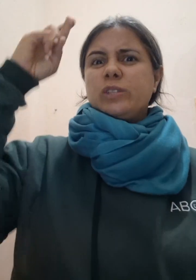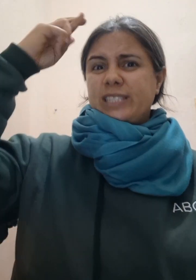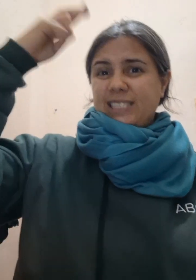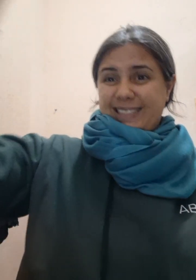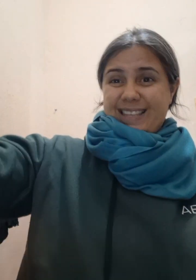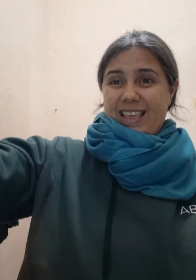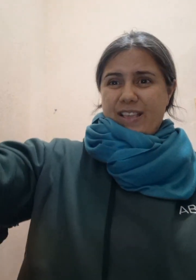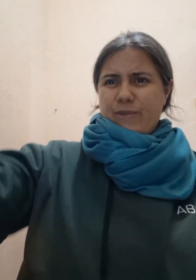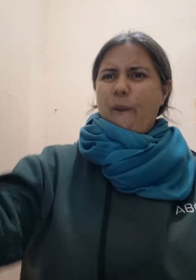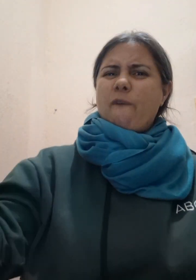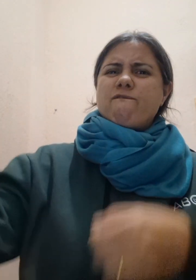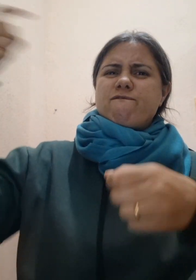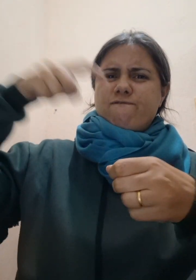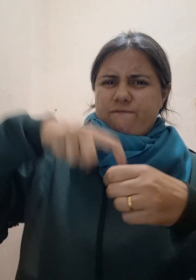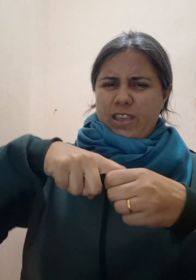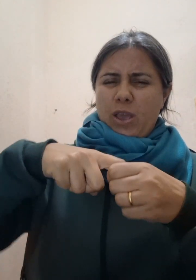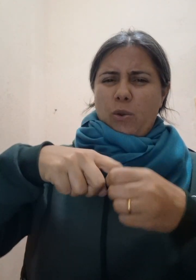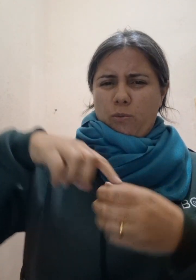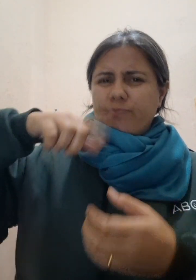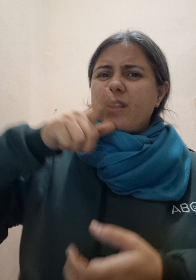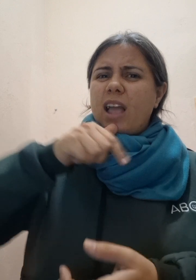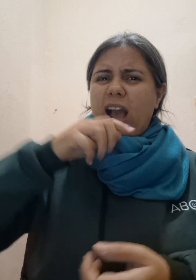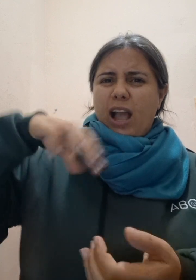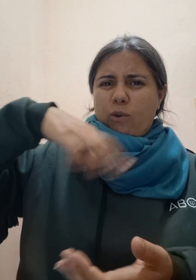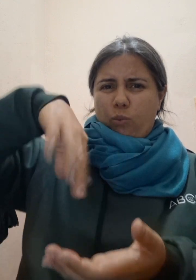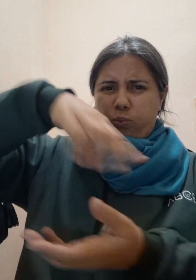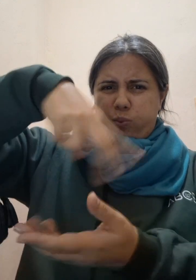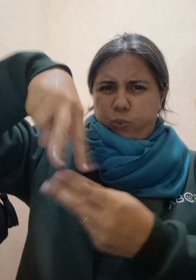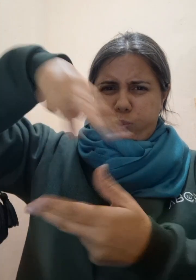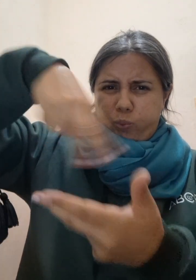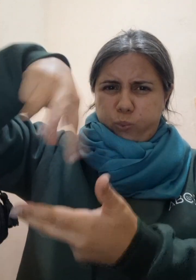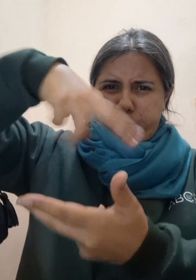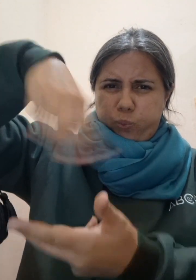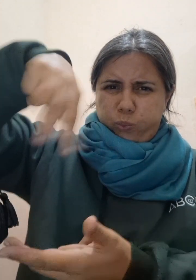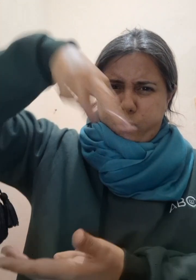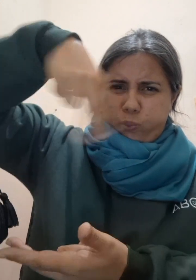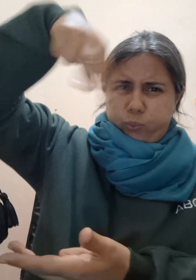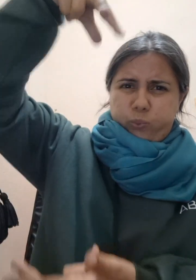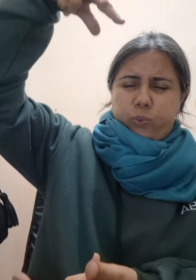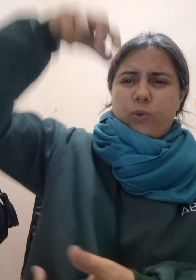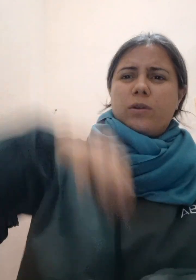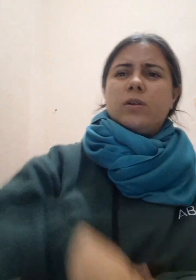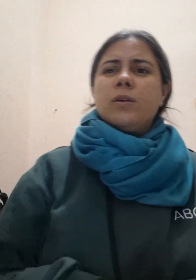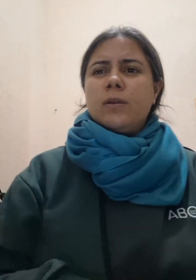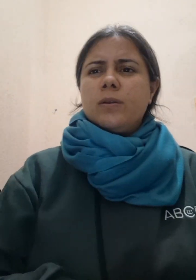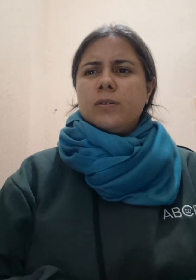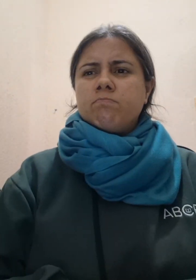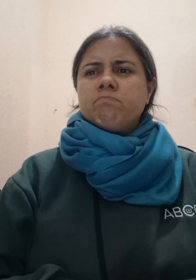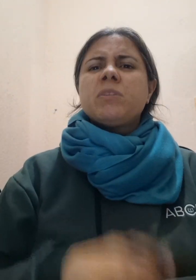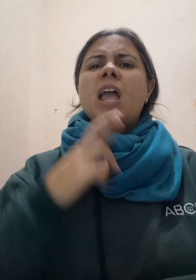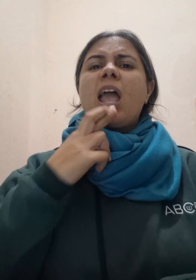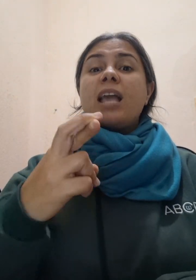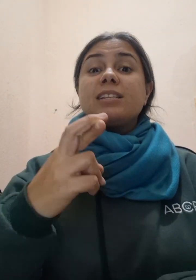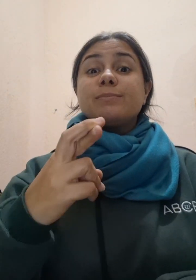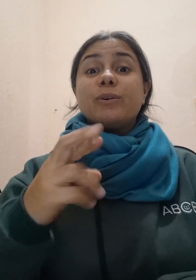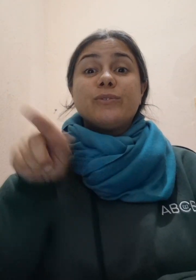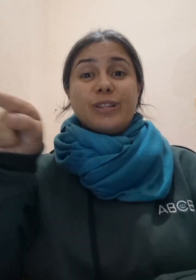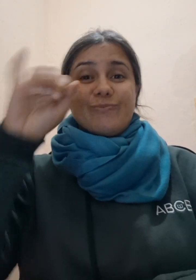Jó, capítulo 38, versículo 1 e 2. Depois, o Senhor